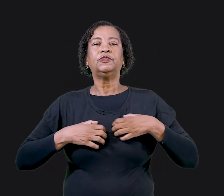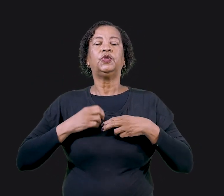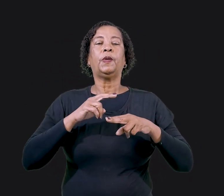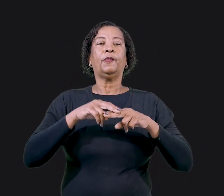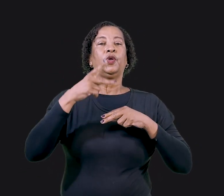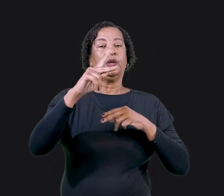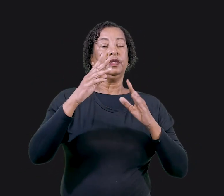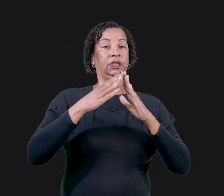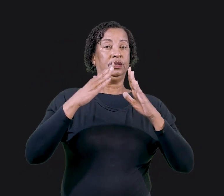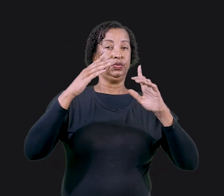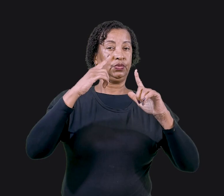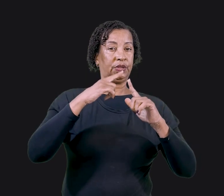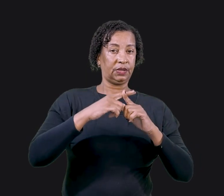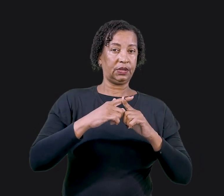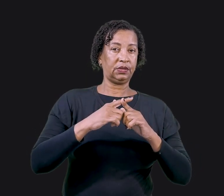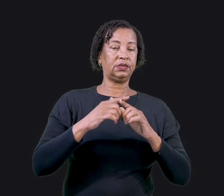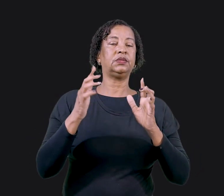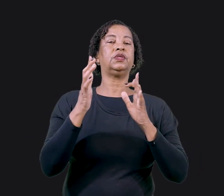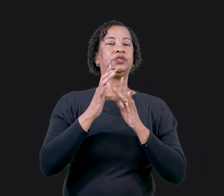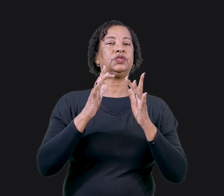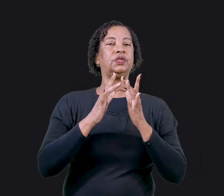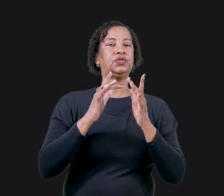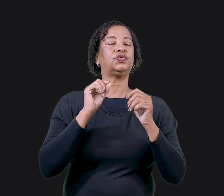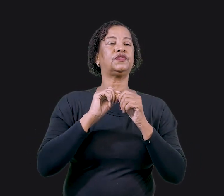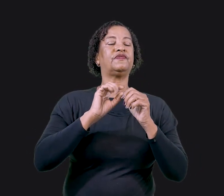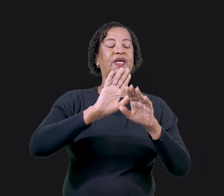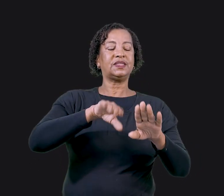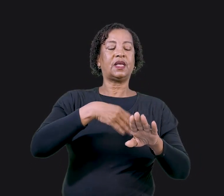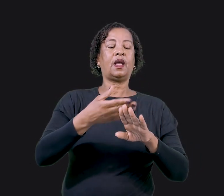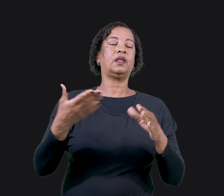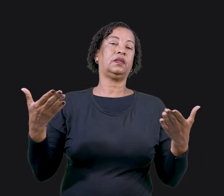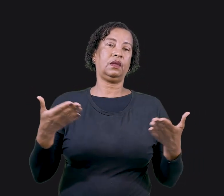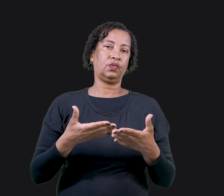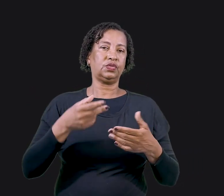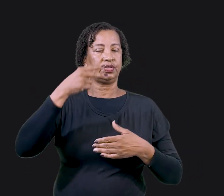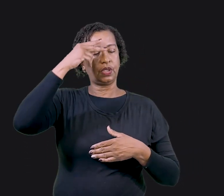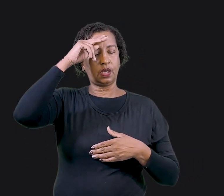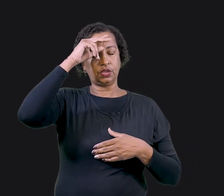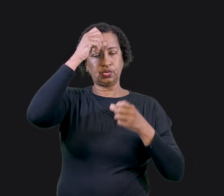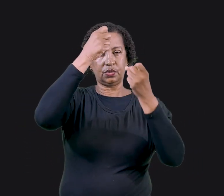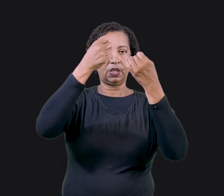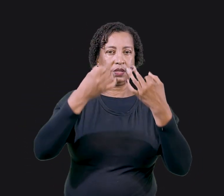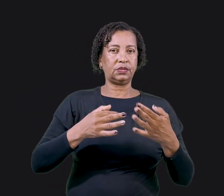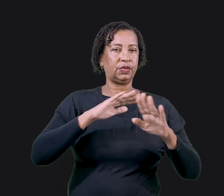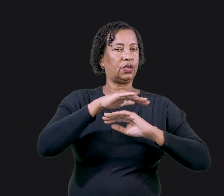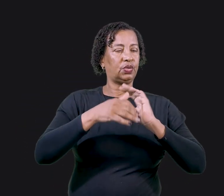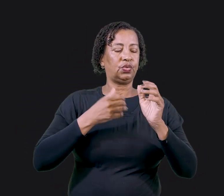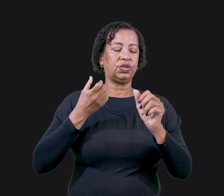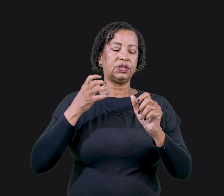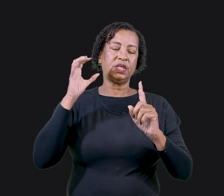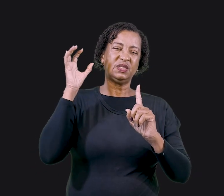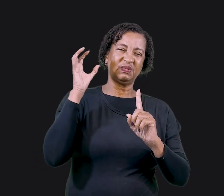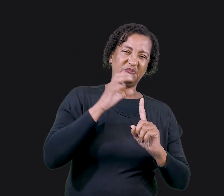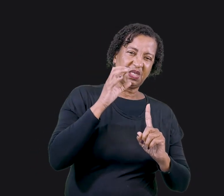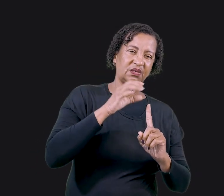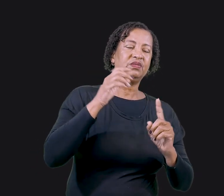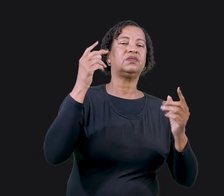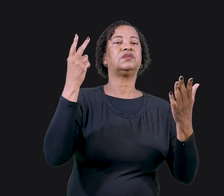por causa da sua igreja. Ele ainda faz isso. A história nos conta todas as perseguições à igreja